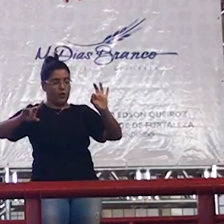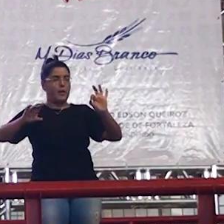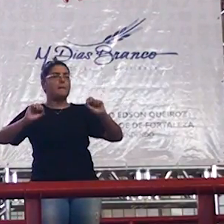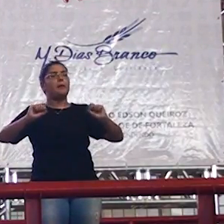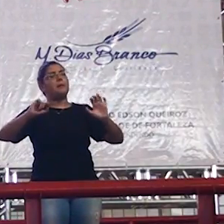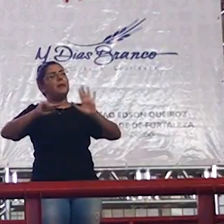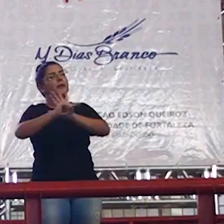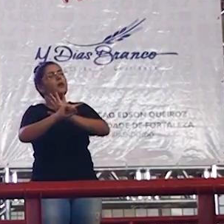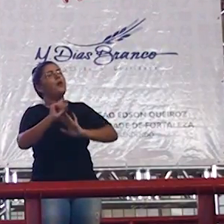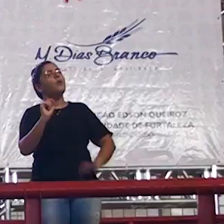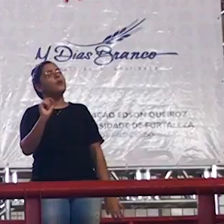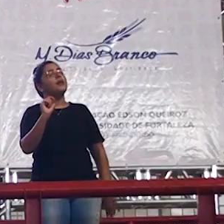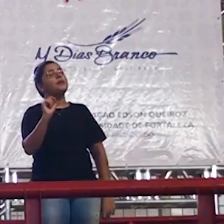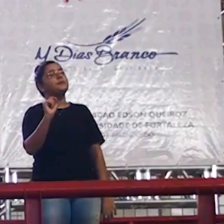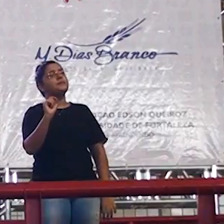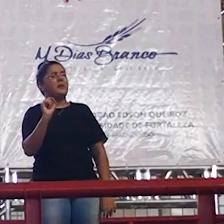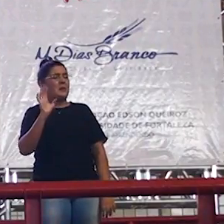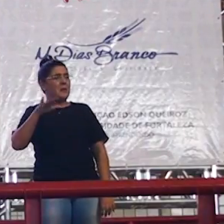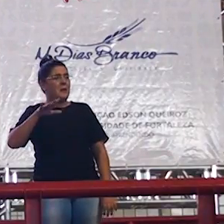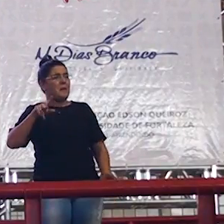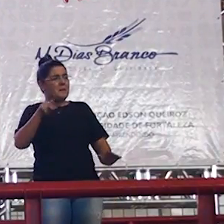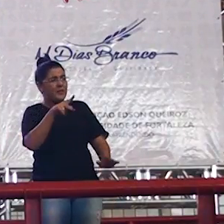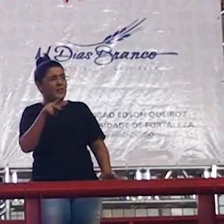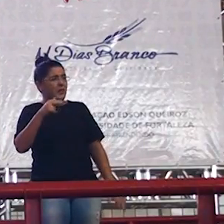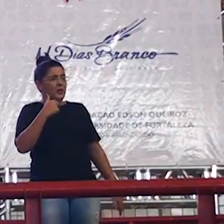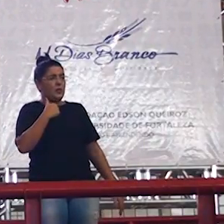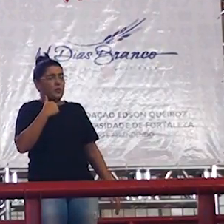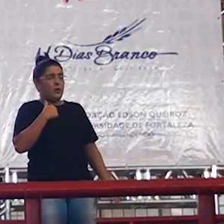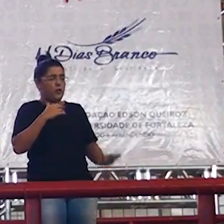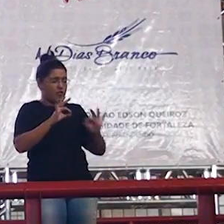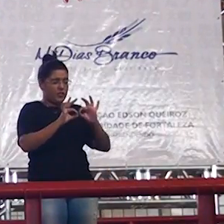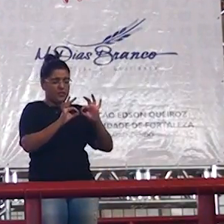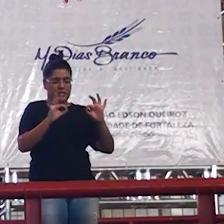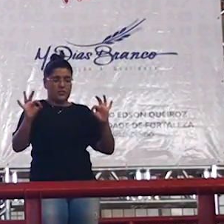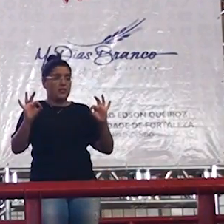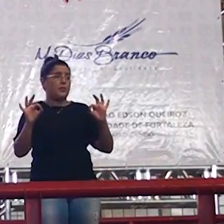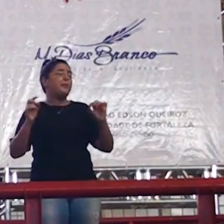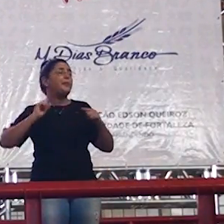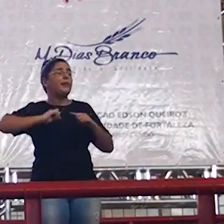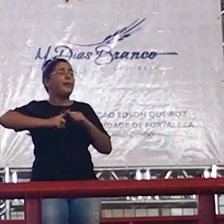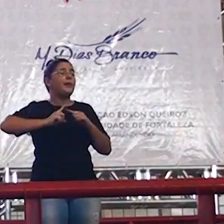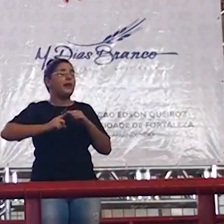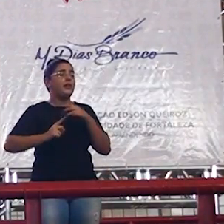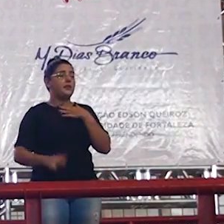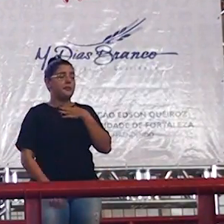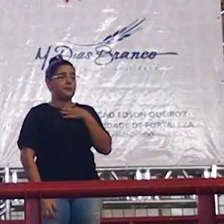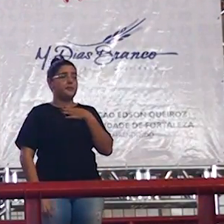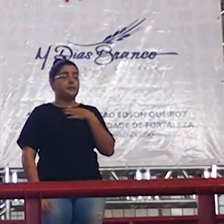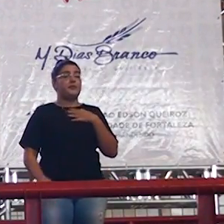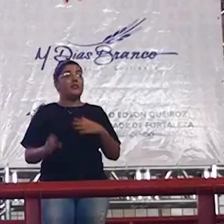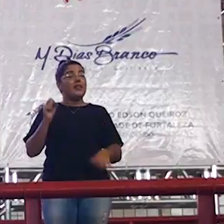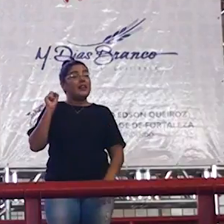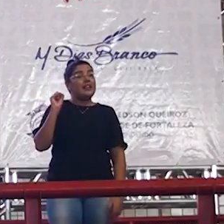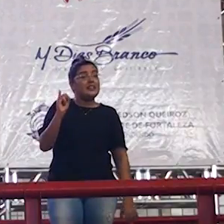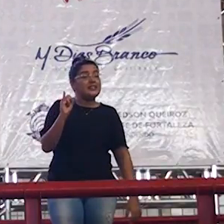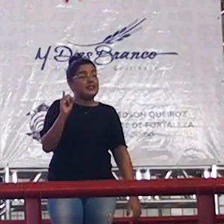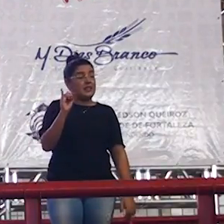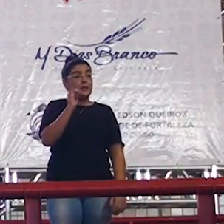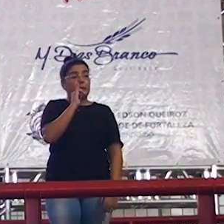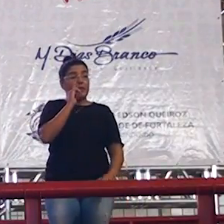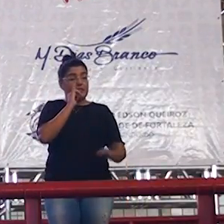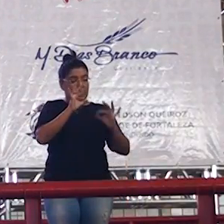pode se perguntar, professor, por que eu não posso ligar a um que é consecutivo? É porque se você ligar a